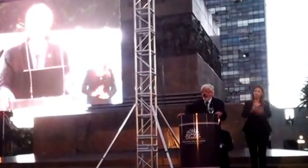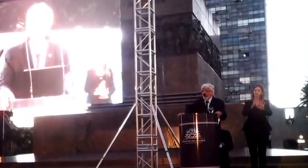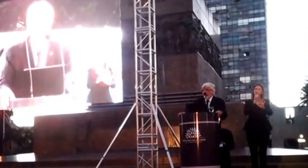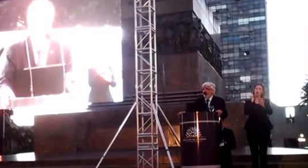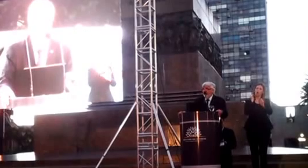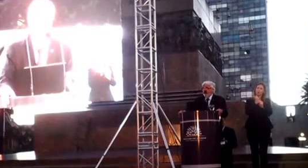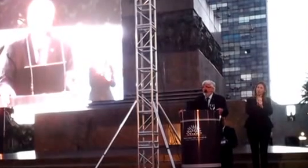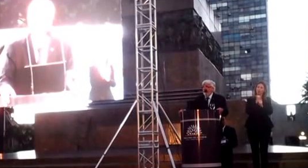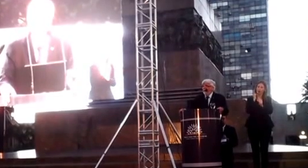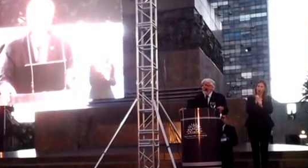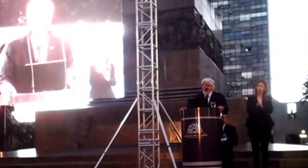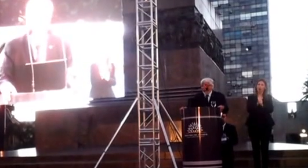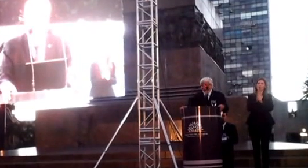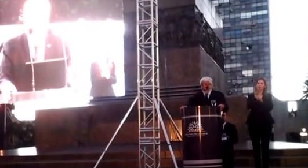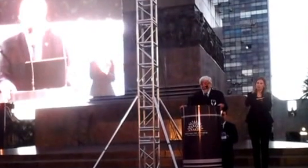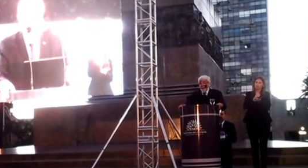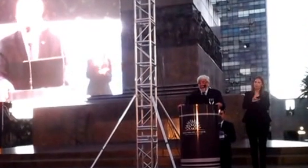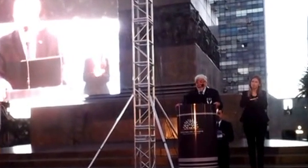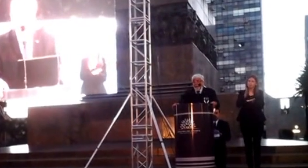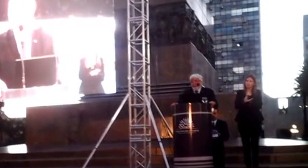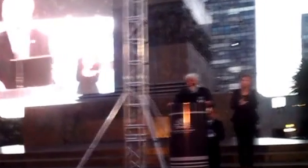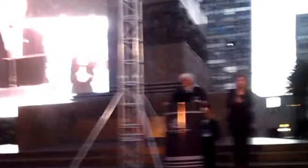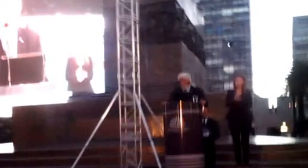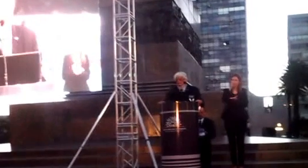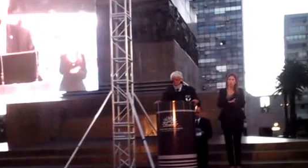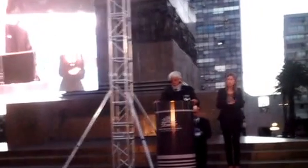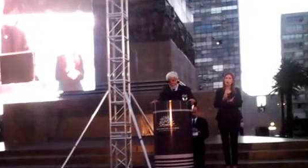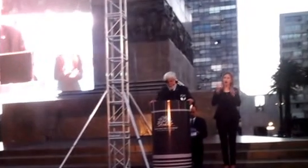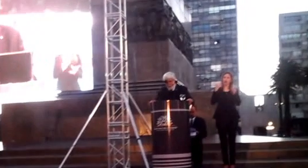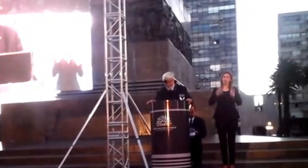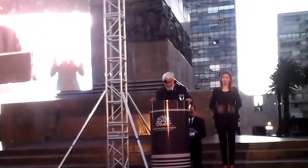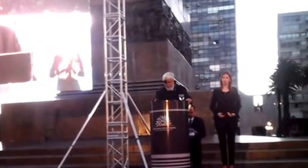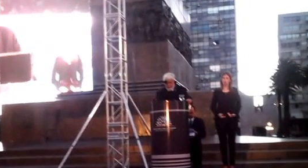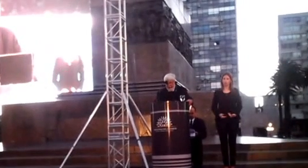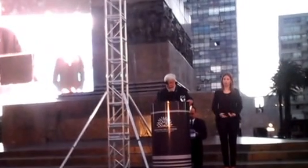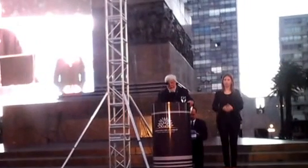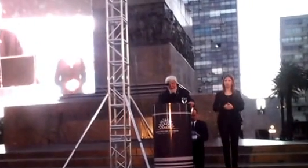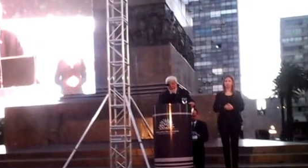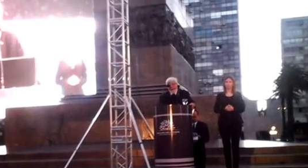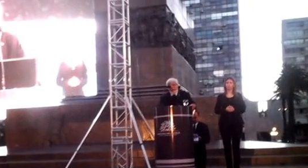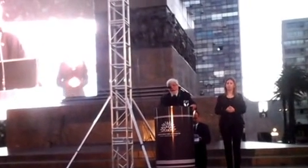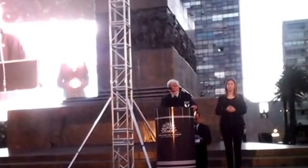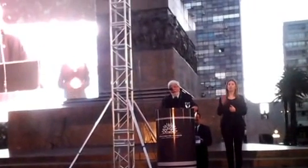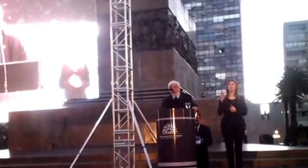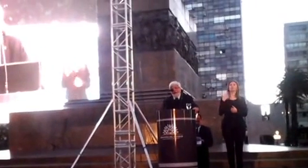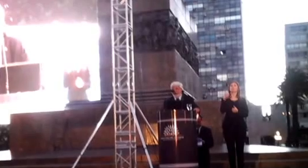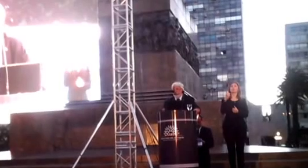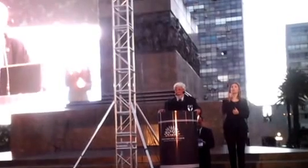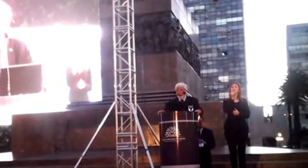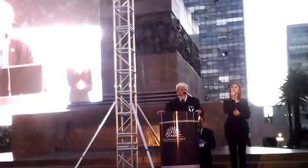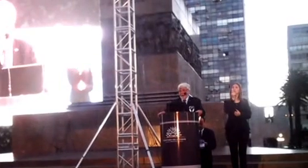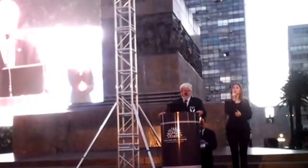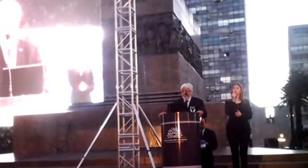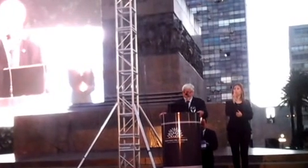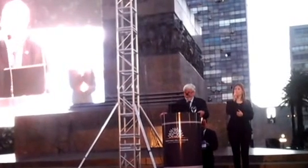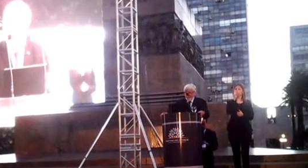trabajo, disciplina y actitud. El director de la Policía